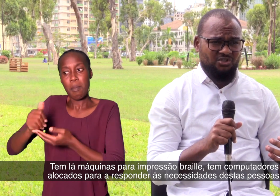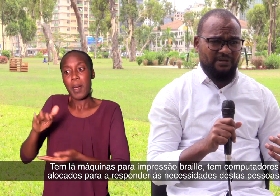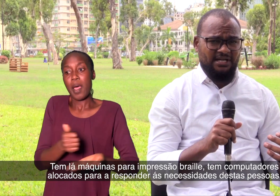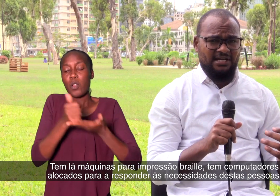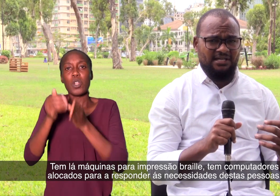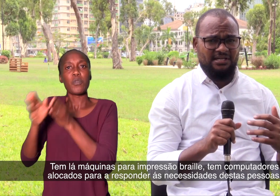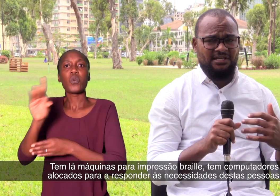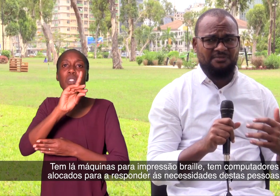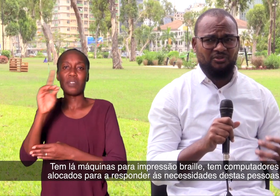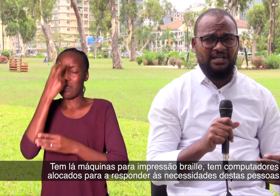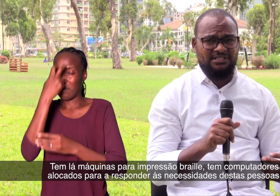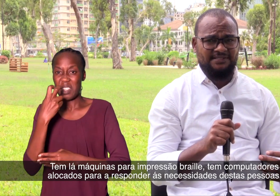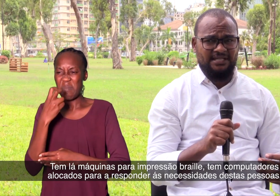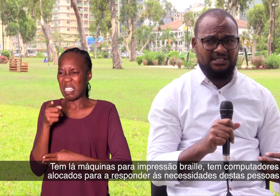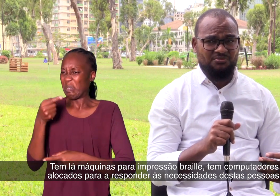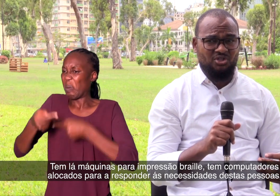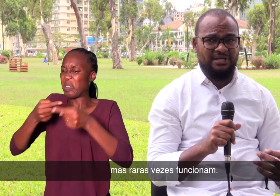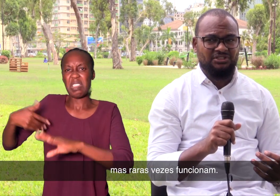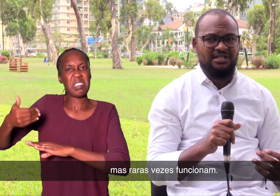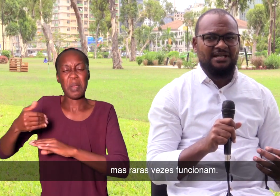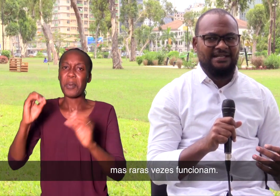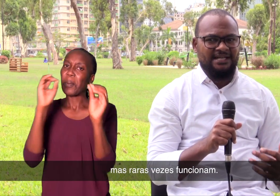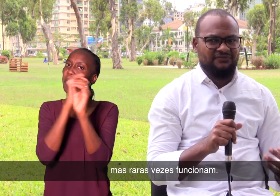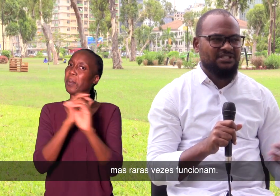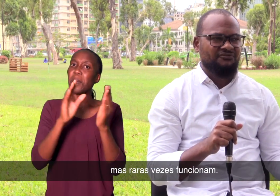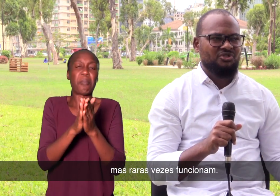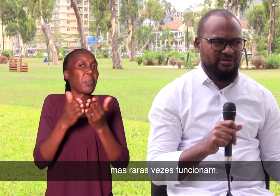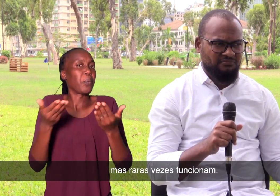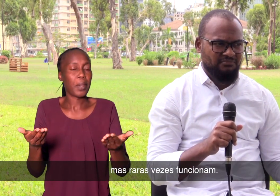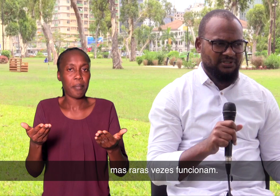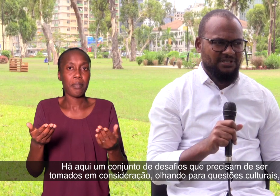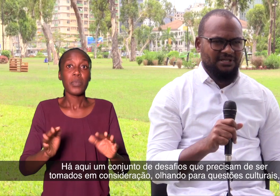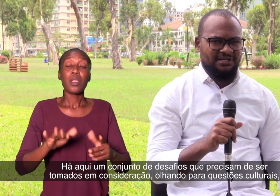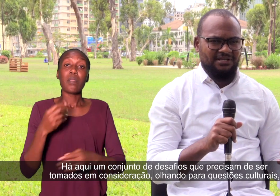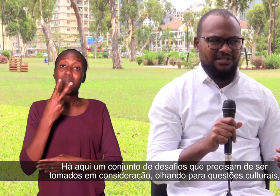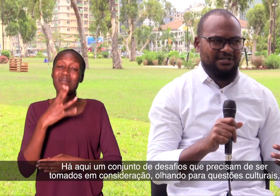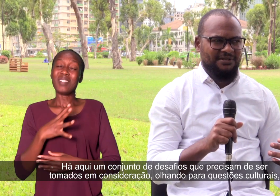foram alocados para responder às necessidades dessas pessoas, mas, raras vezes, funcionam.